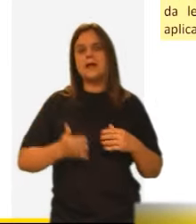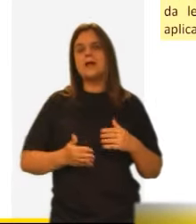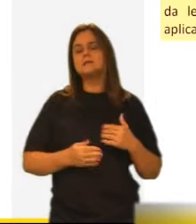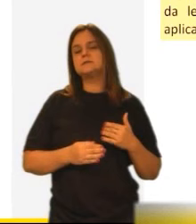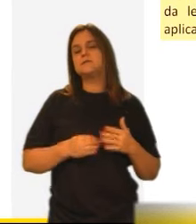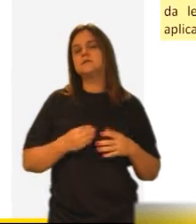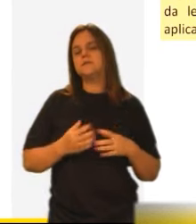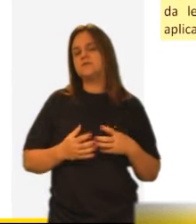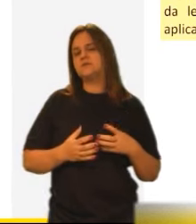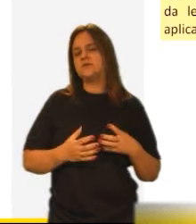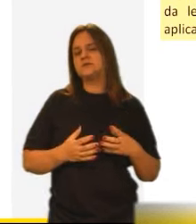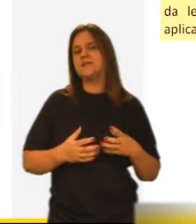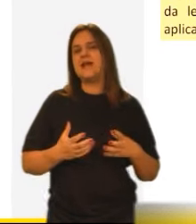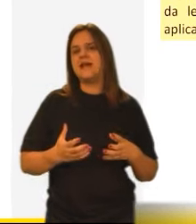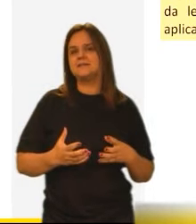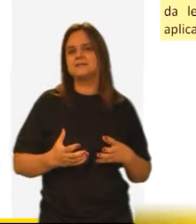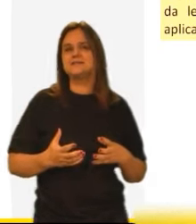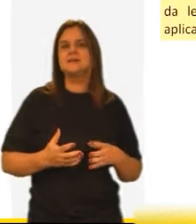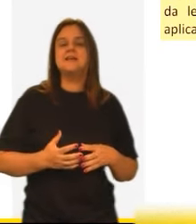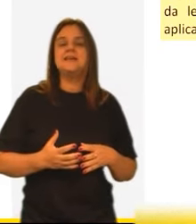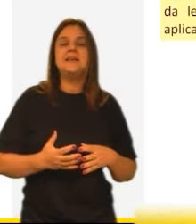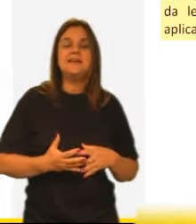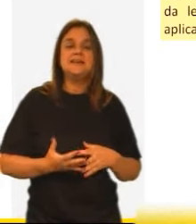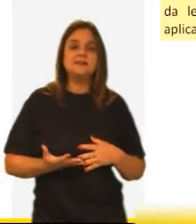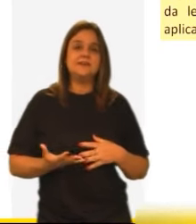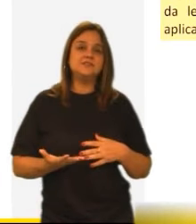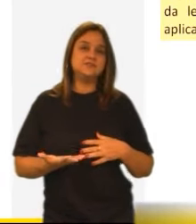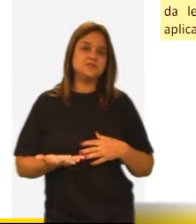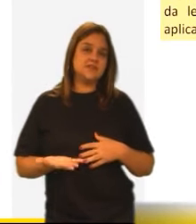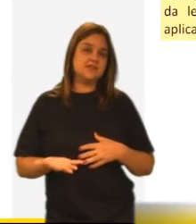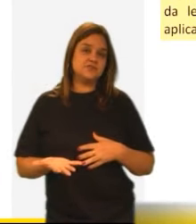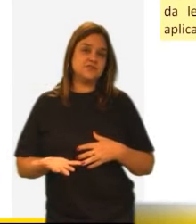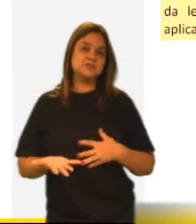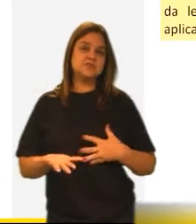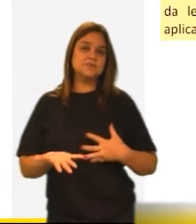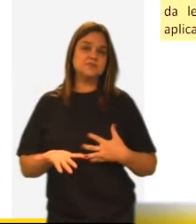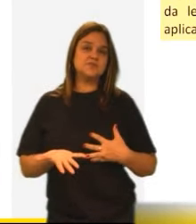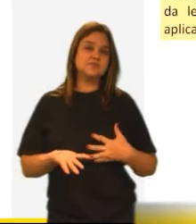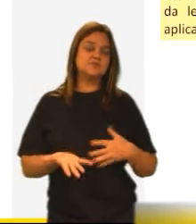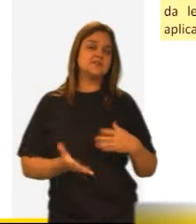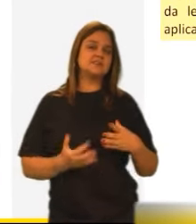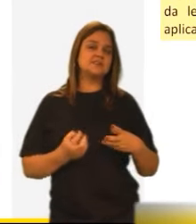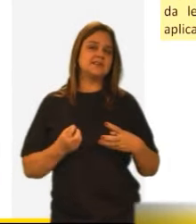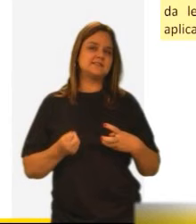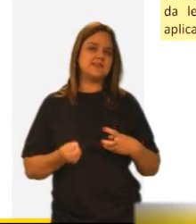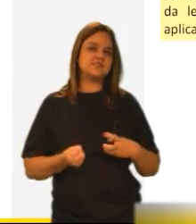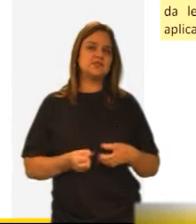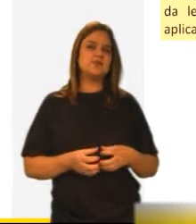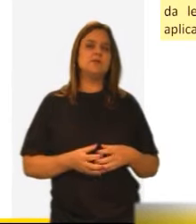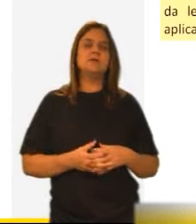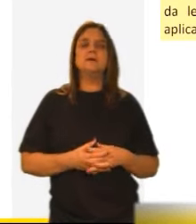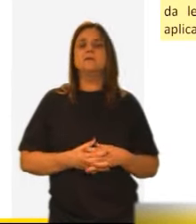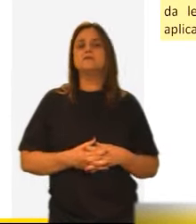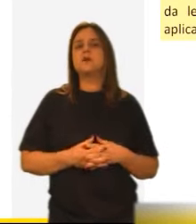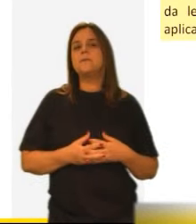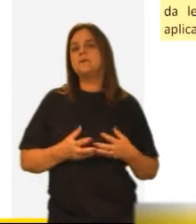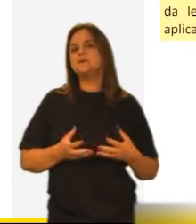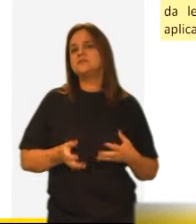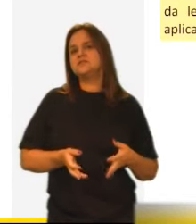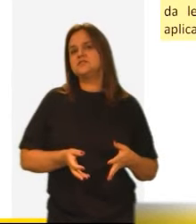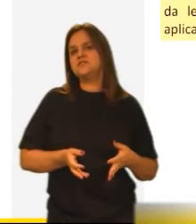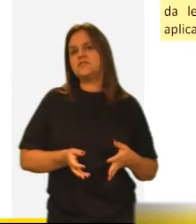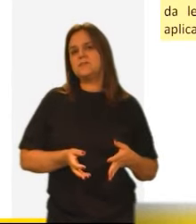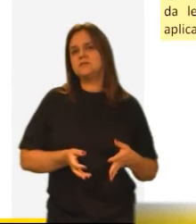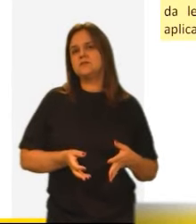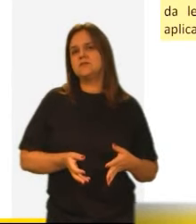sobre as contribuições criadas. E aí, ele diz o seguinte, que as contribuições sociais que trata esse artigo só